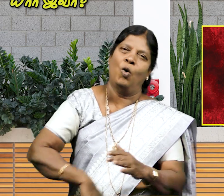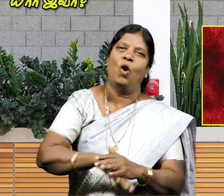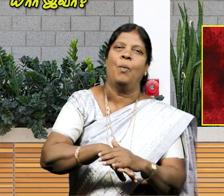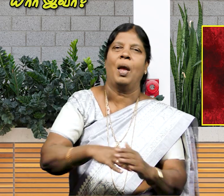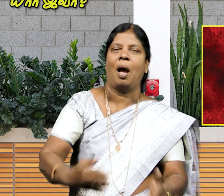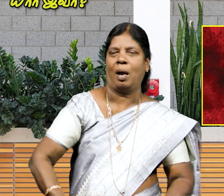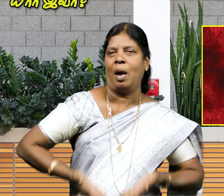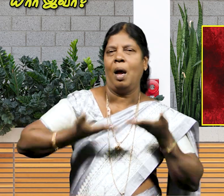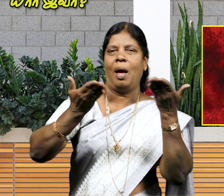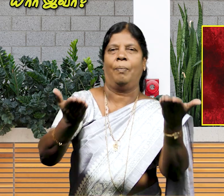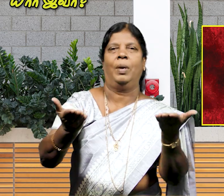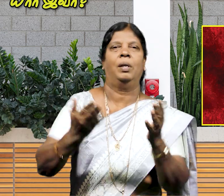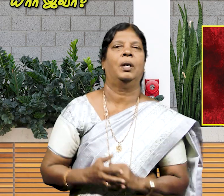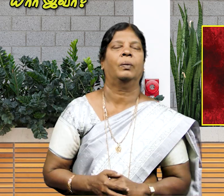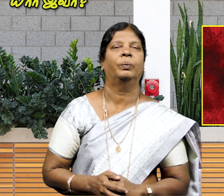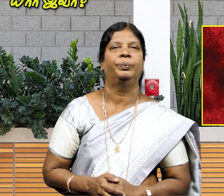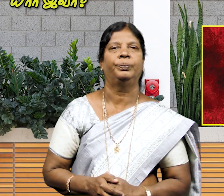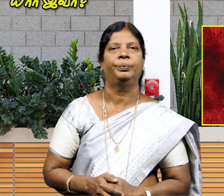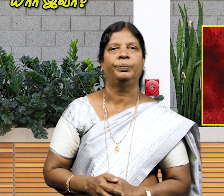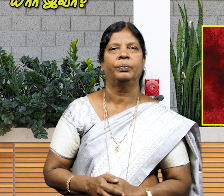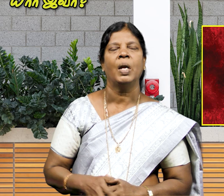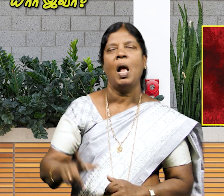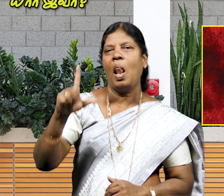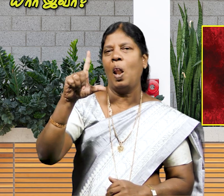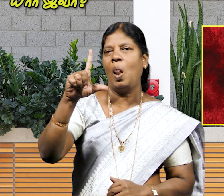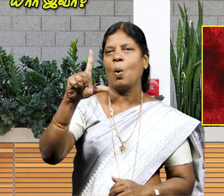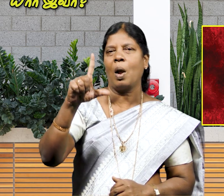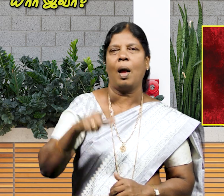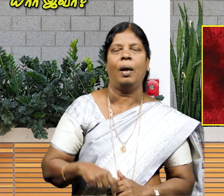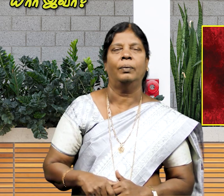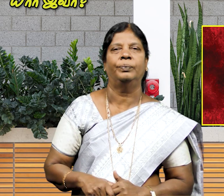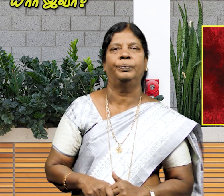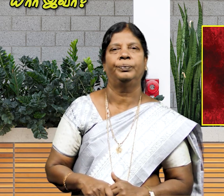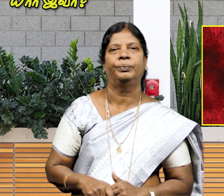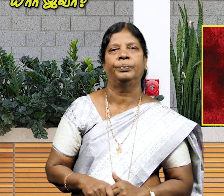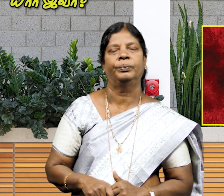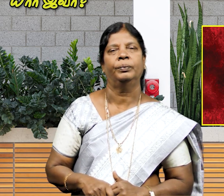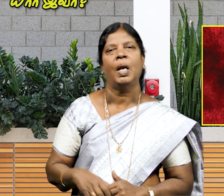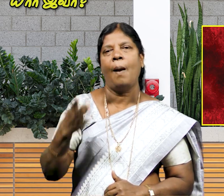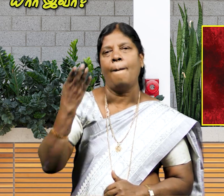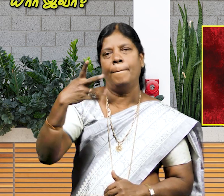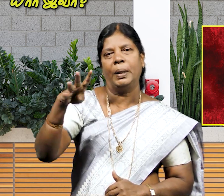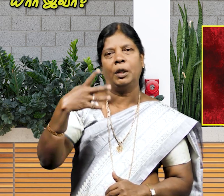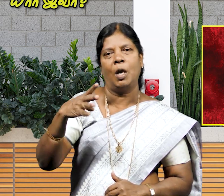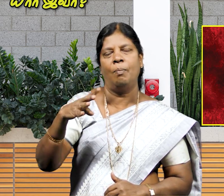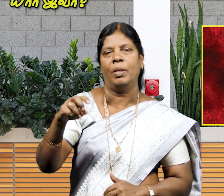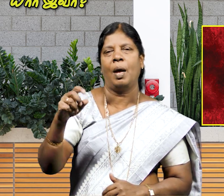முழுமையாக அர்ப்பணித்து கொடுத்தார். லூக்கா என்கிற நற்செய்தி நூலில்